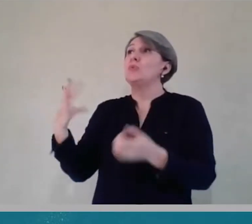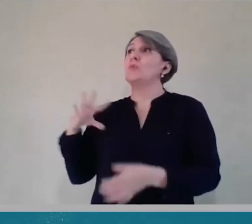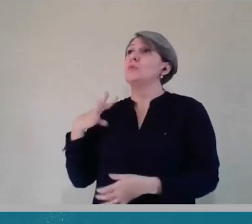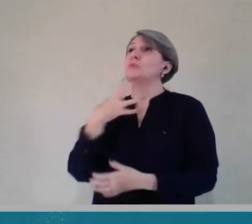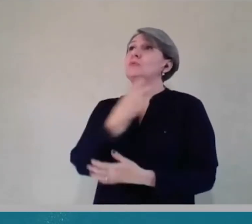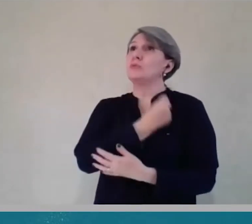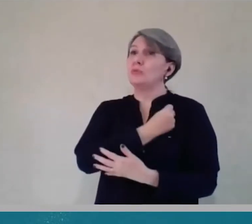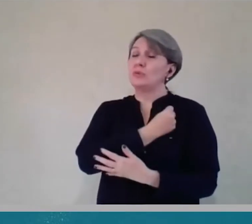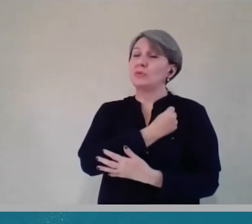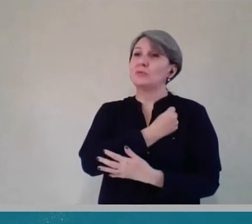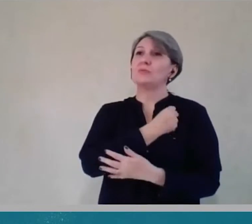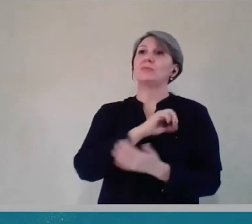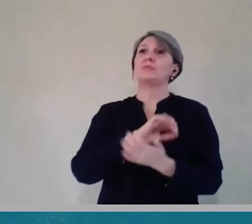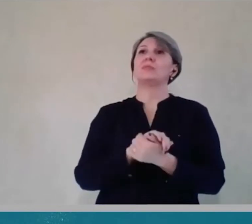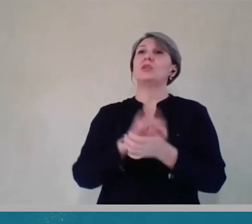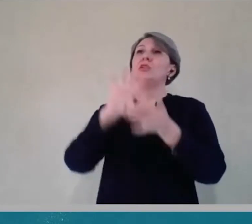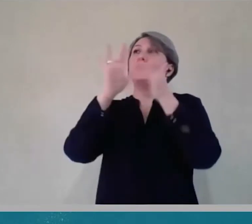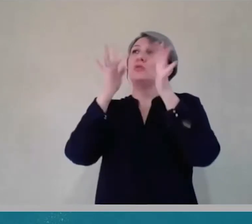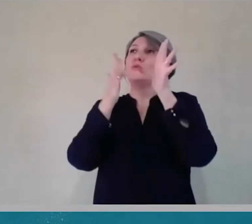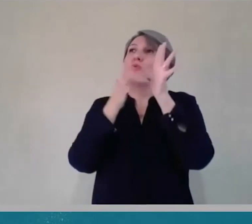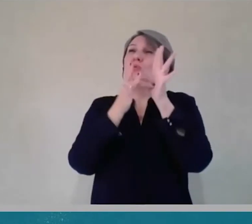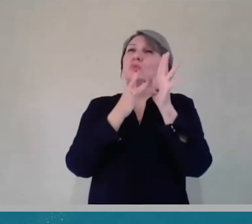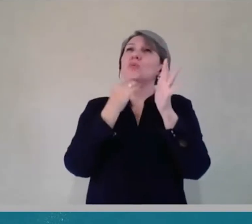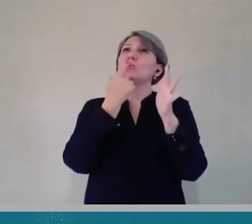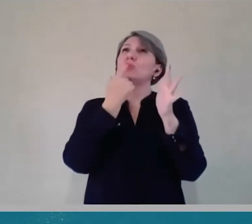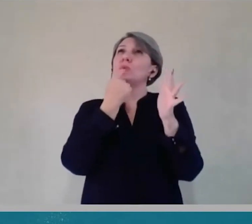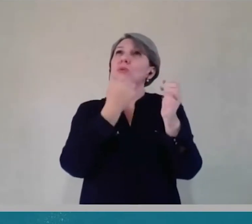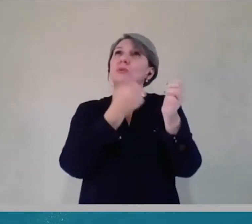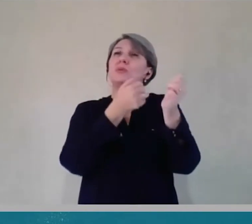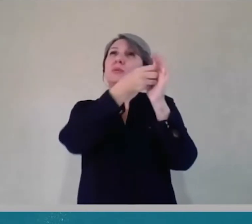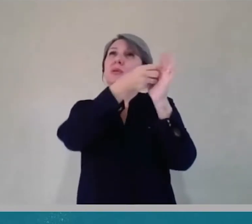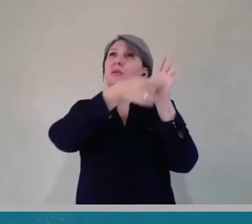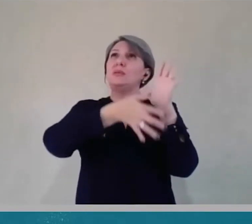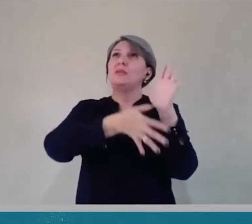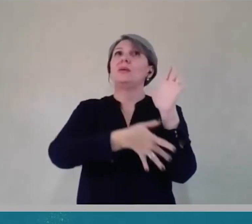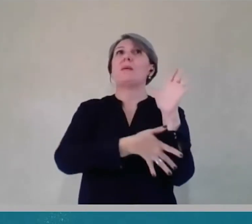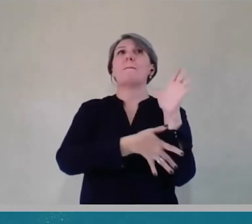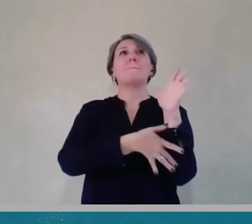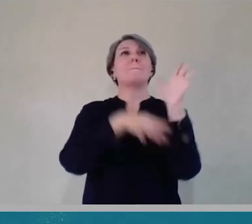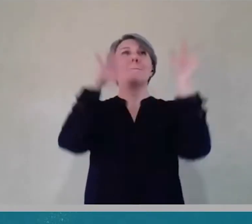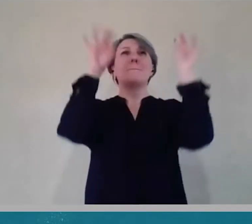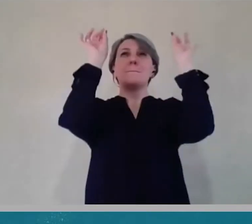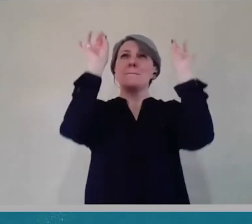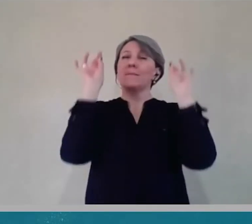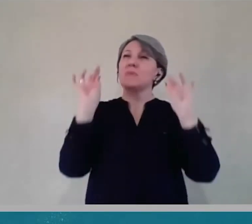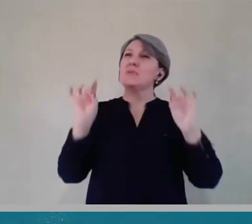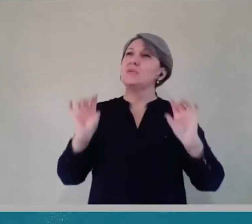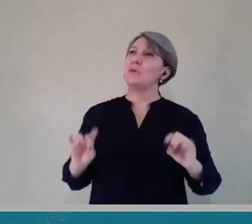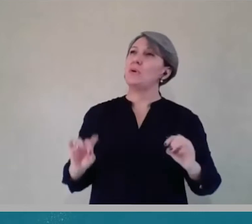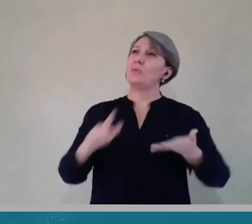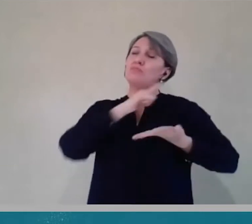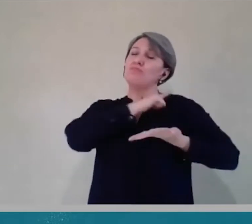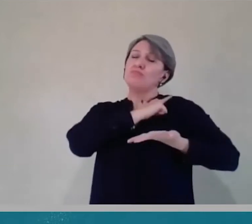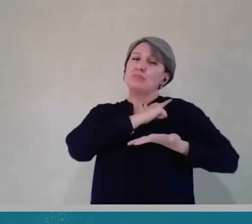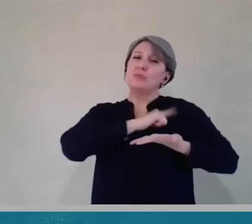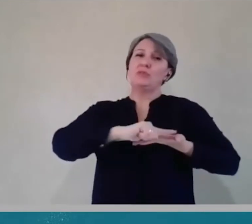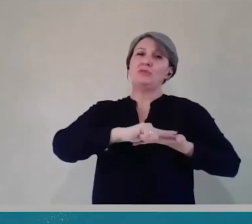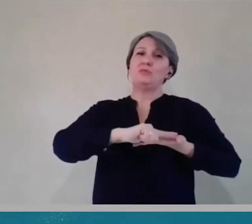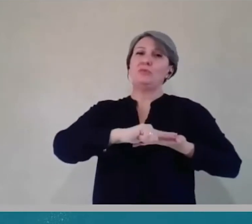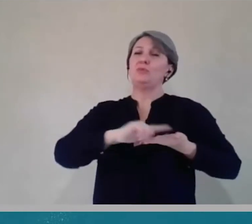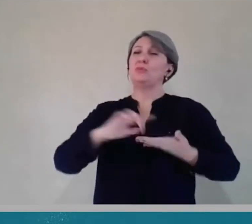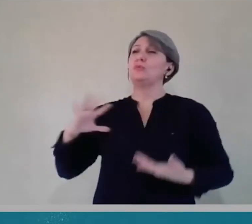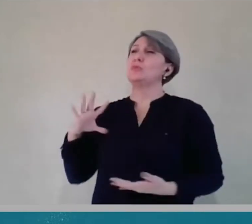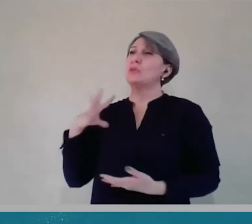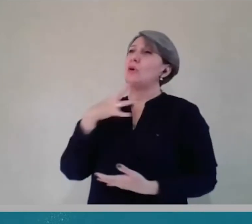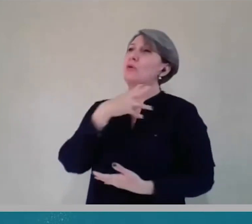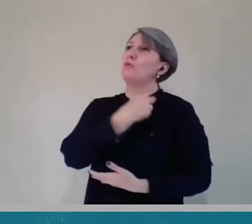com seu sangue precioso nos redimiu, né, de uma vida de pecados, resgatando-nos de volta para Deus.